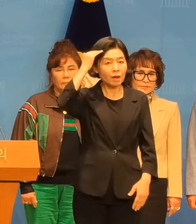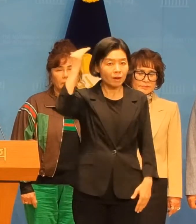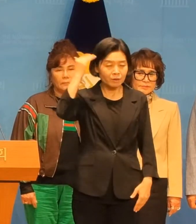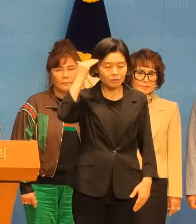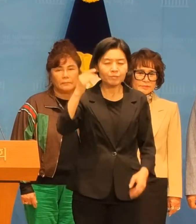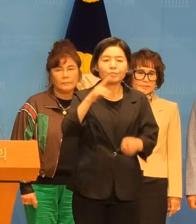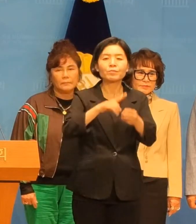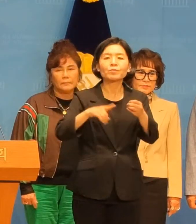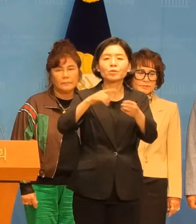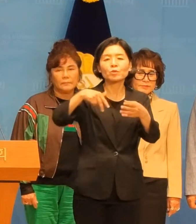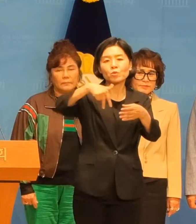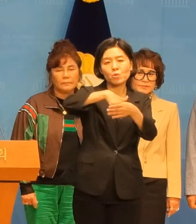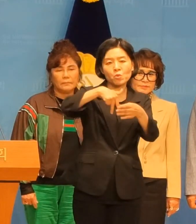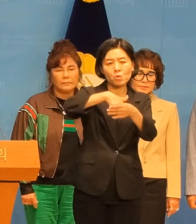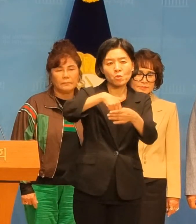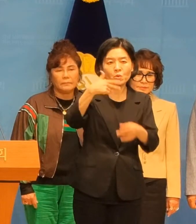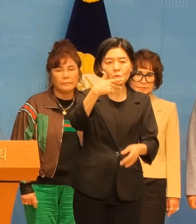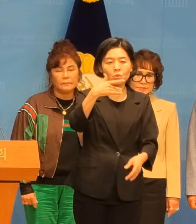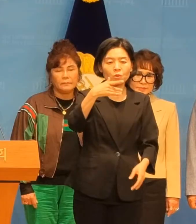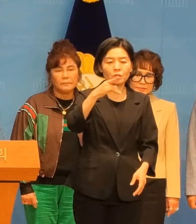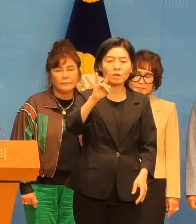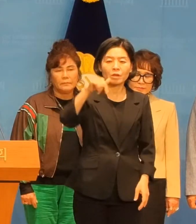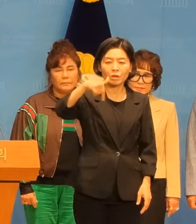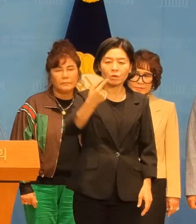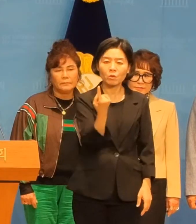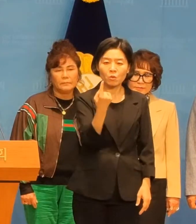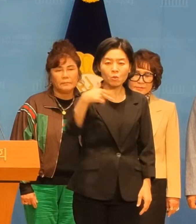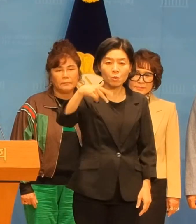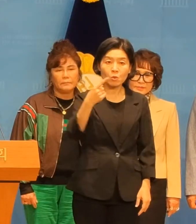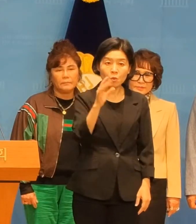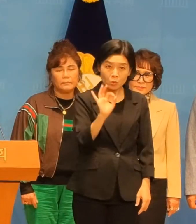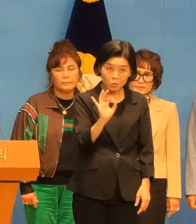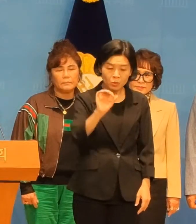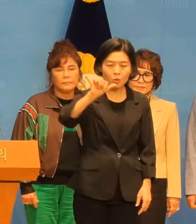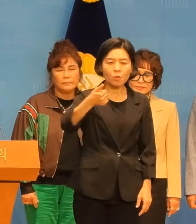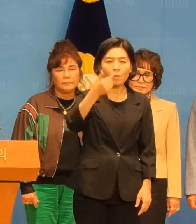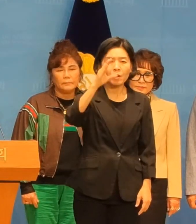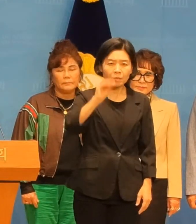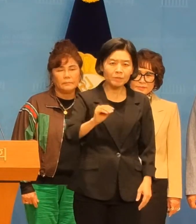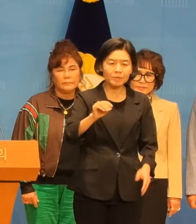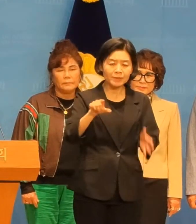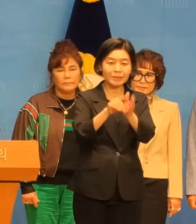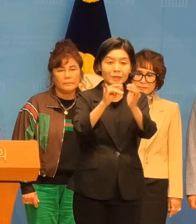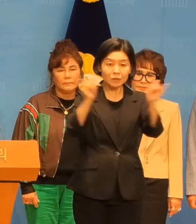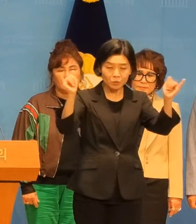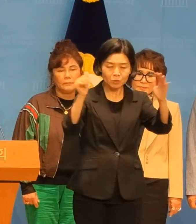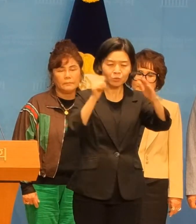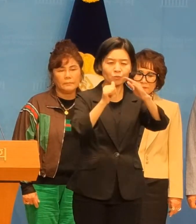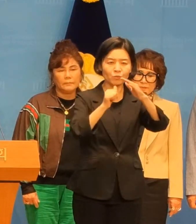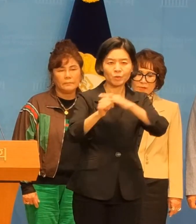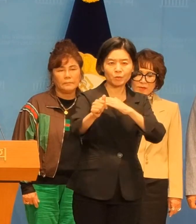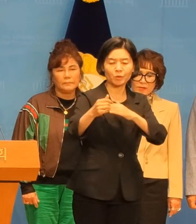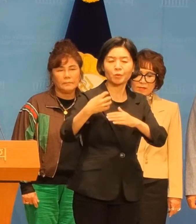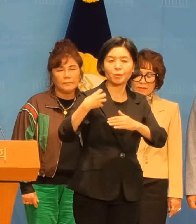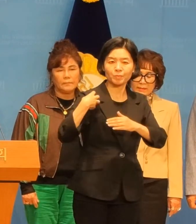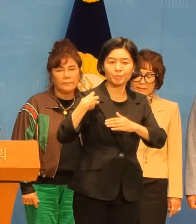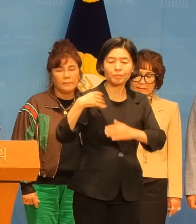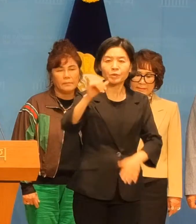한국 불교 태고종 500만 신도를 대표하여